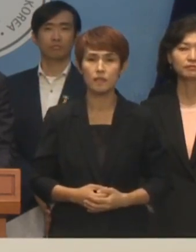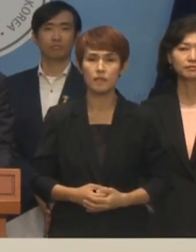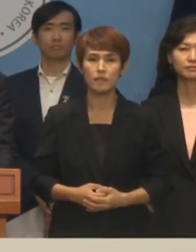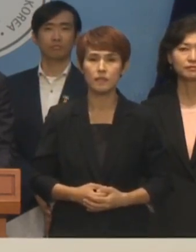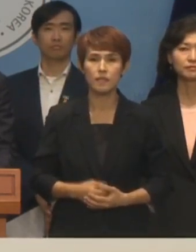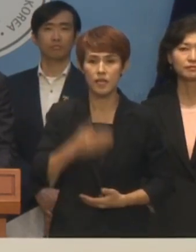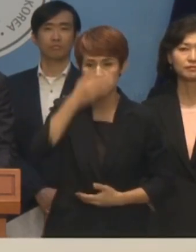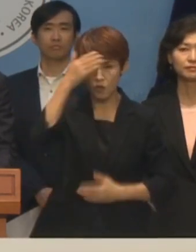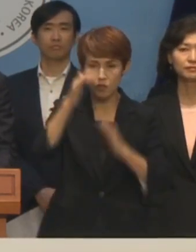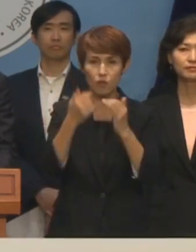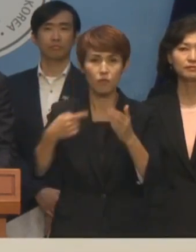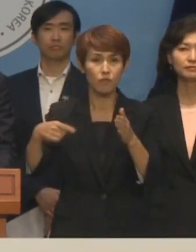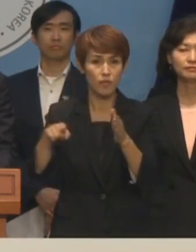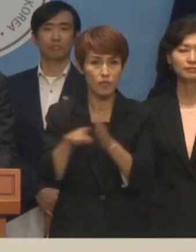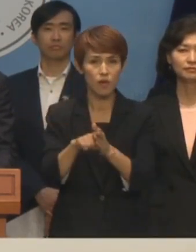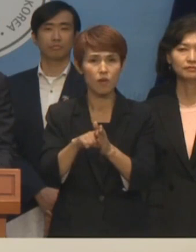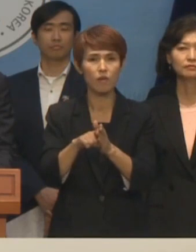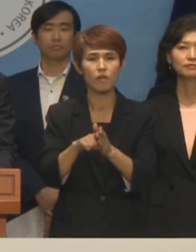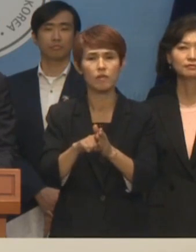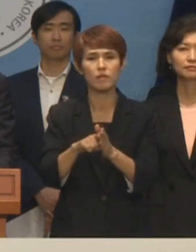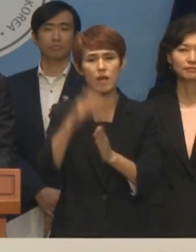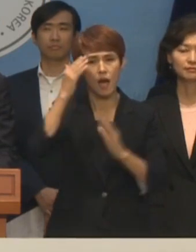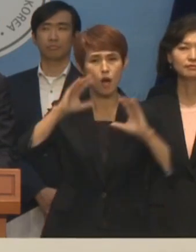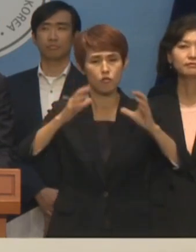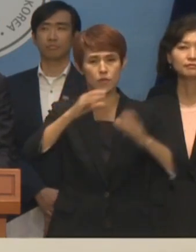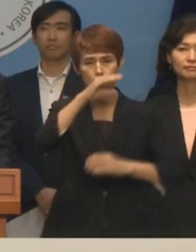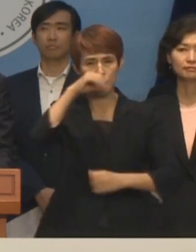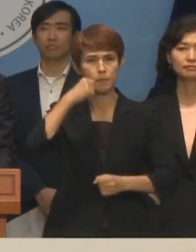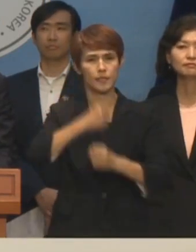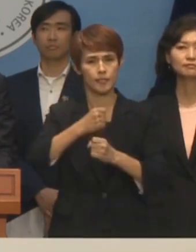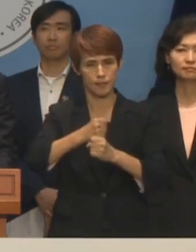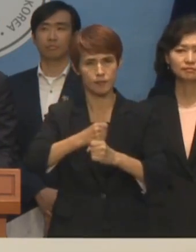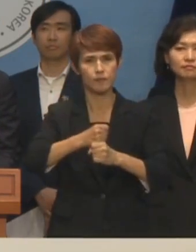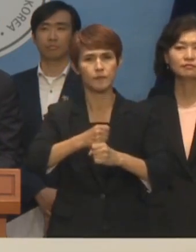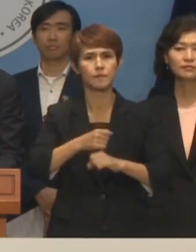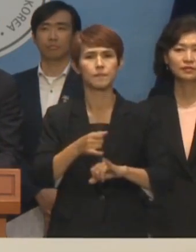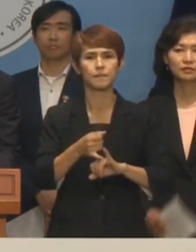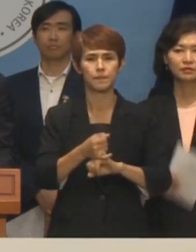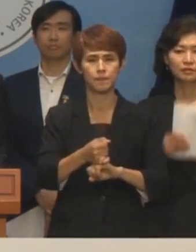다음 청년들을 위한 대한민국을 바로 세우겠습니다. 이상입니다.